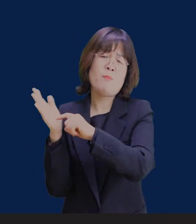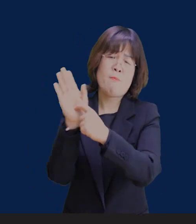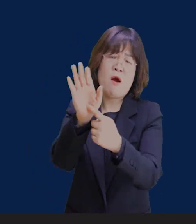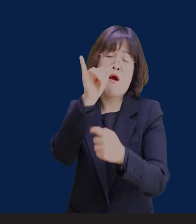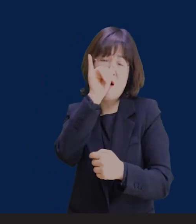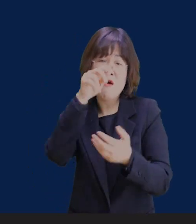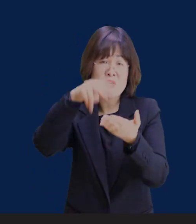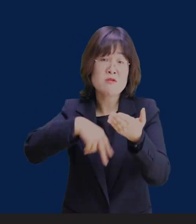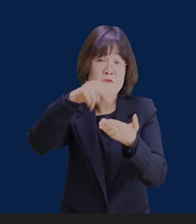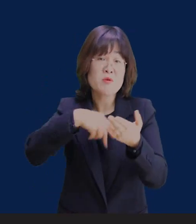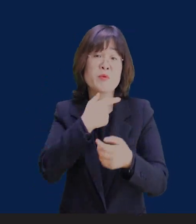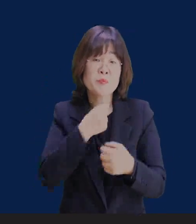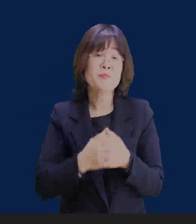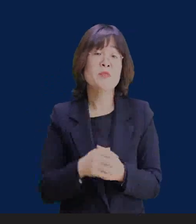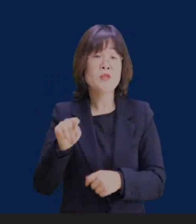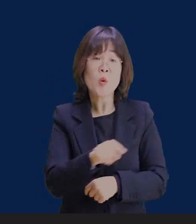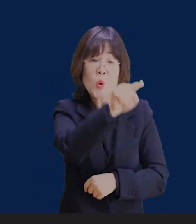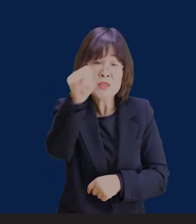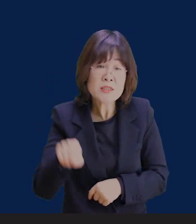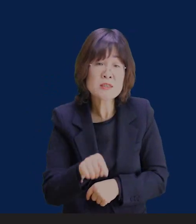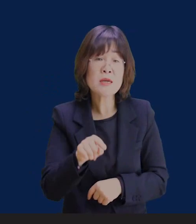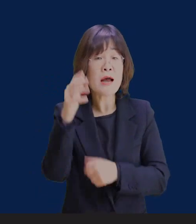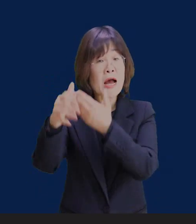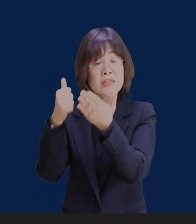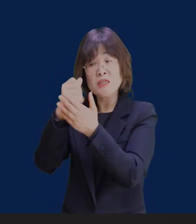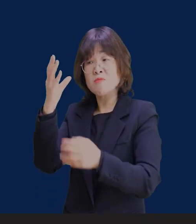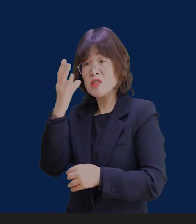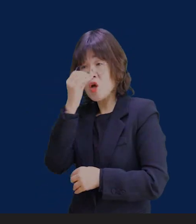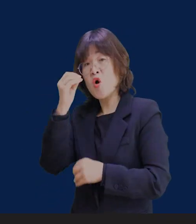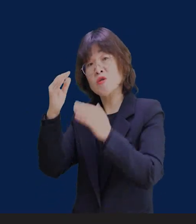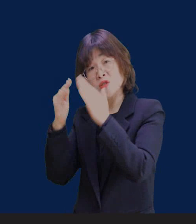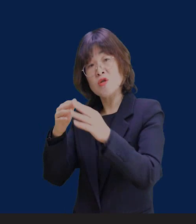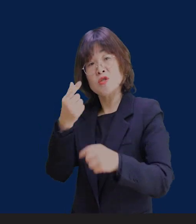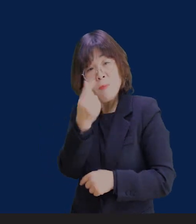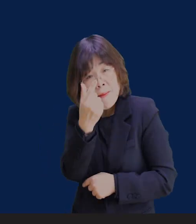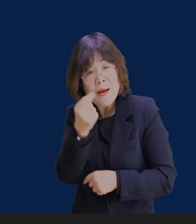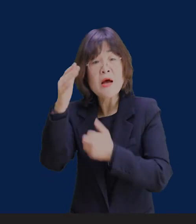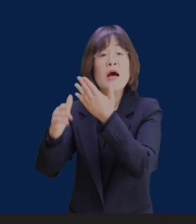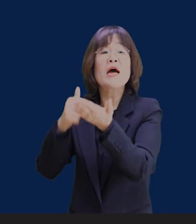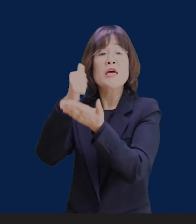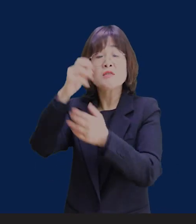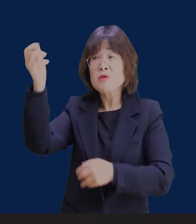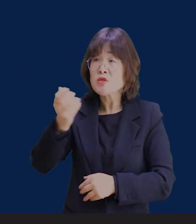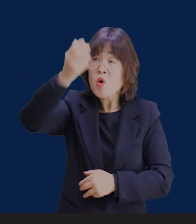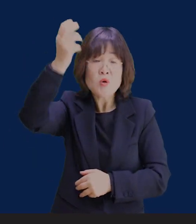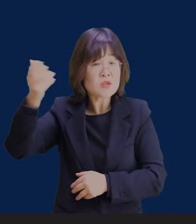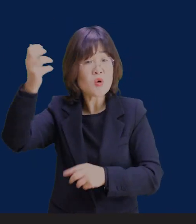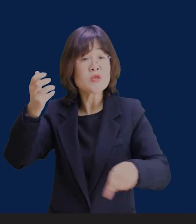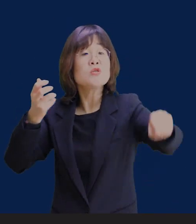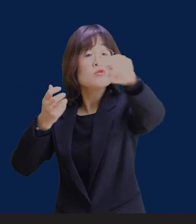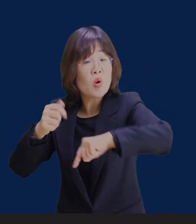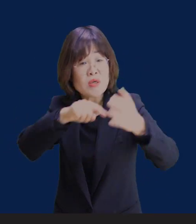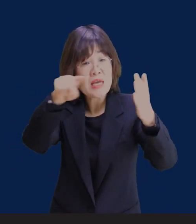성전이라 선언하죠. 한번 읽어볼까요? 시작. 너희는 너희가 하나님의 성전인 것과 하나님의 성령이 너희